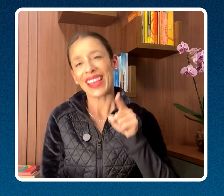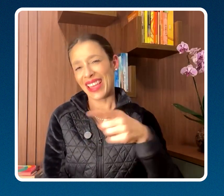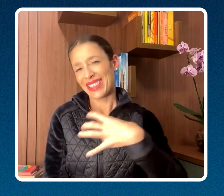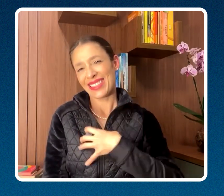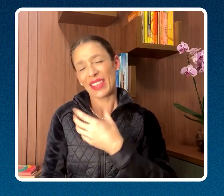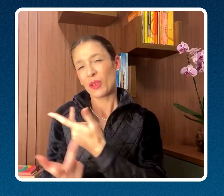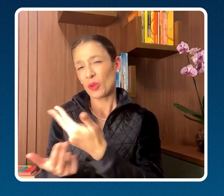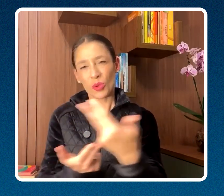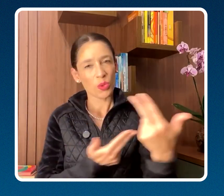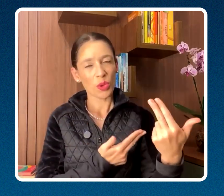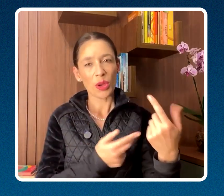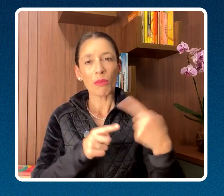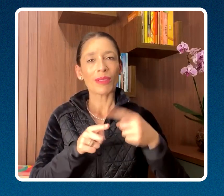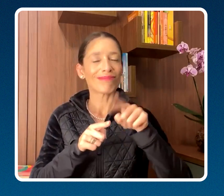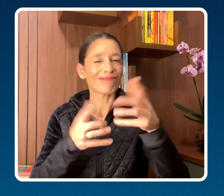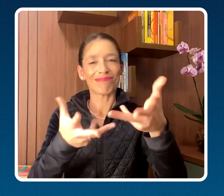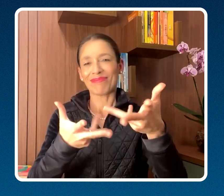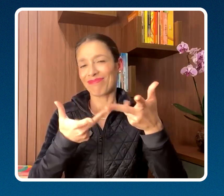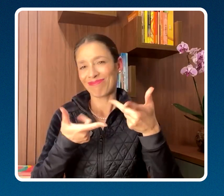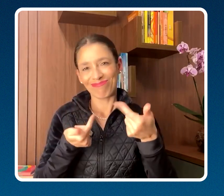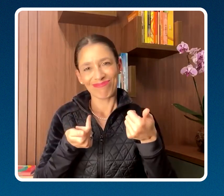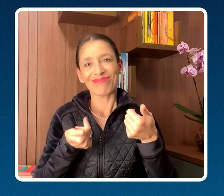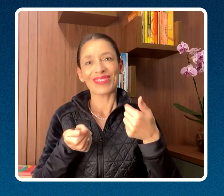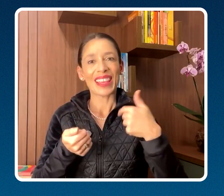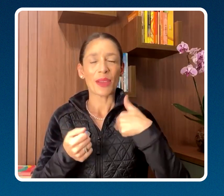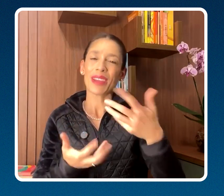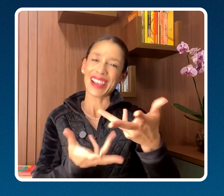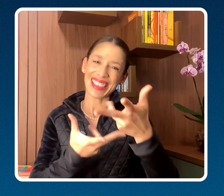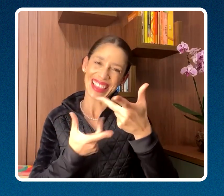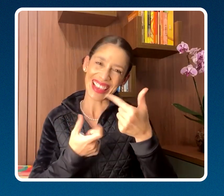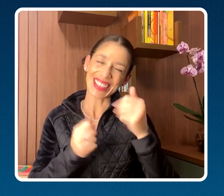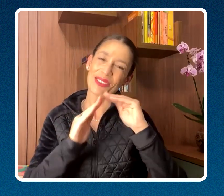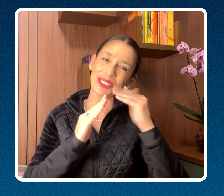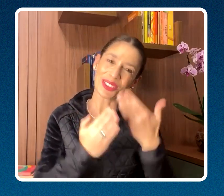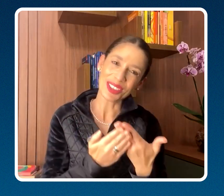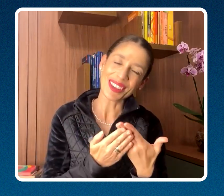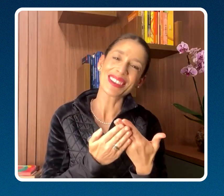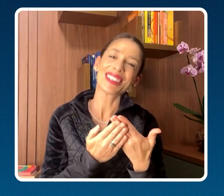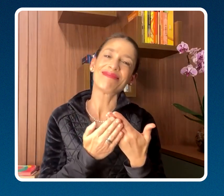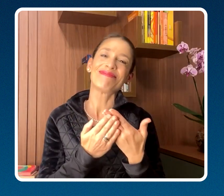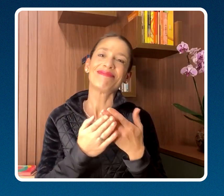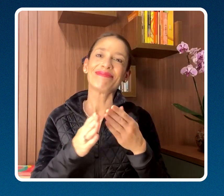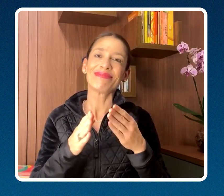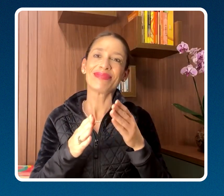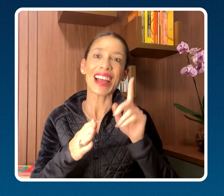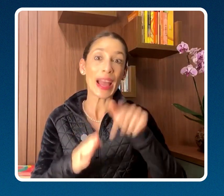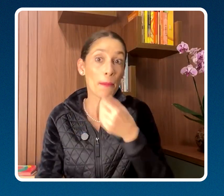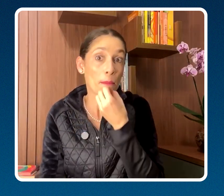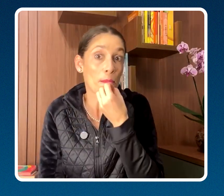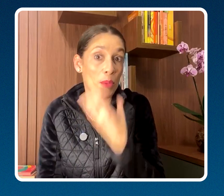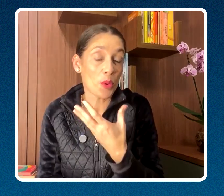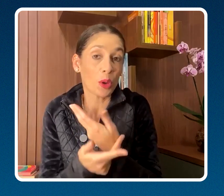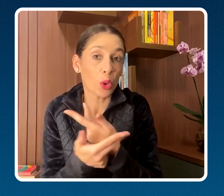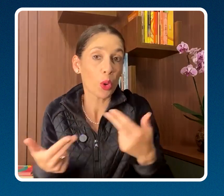fala, porque, assim, estão maravilhosos. Eu sou encantada, viu, com a escola, assim, se foi de boa coisa,